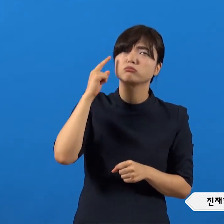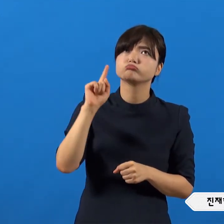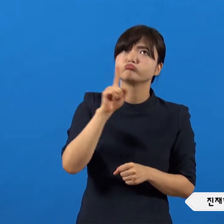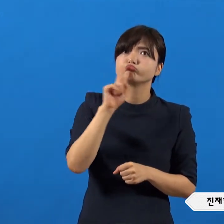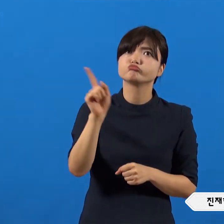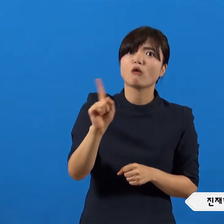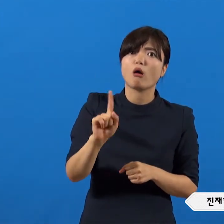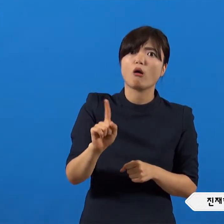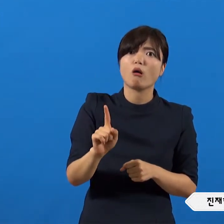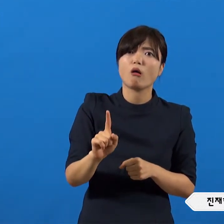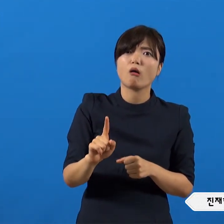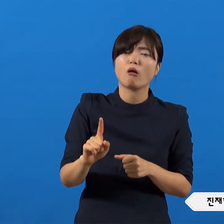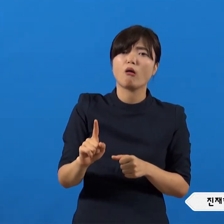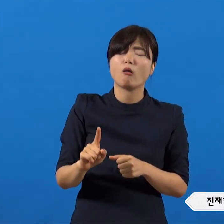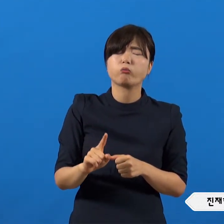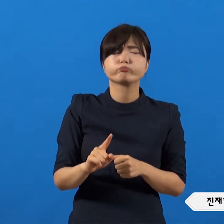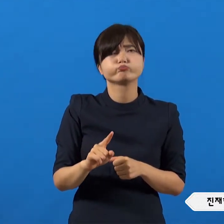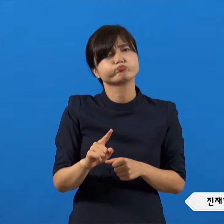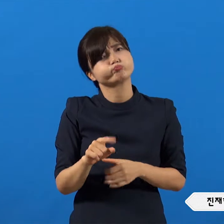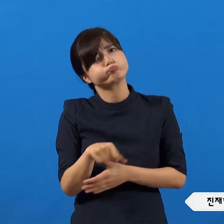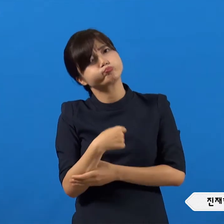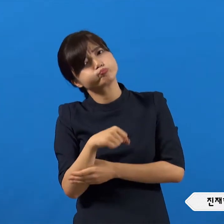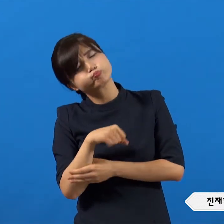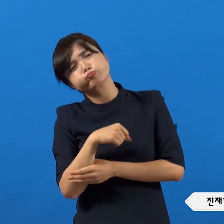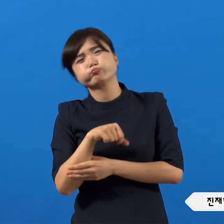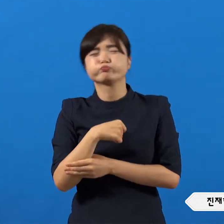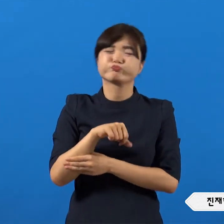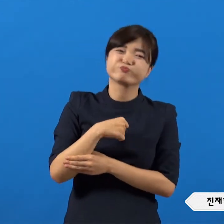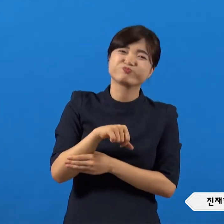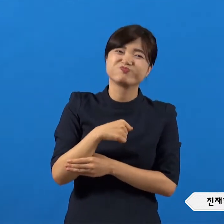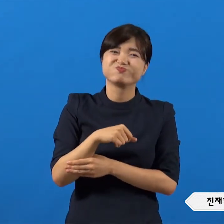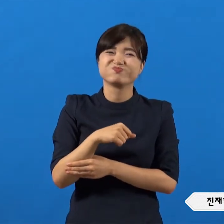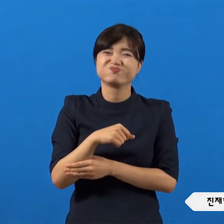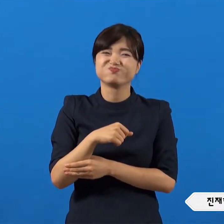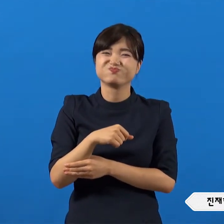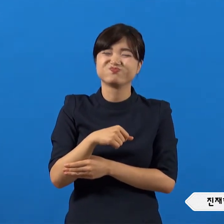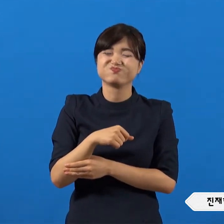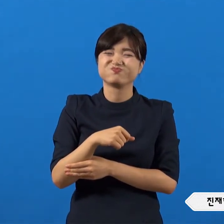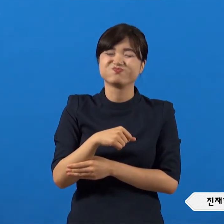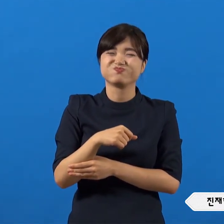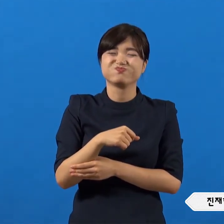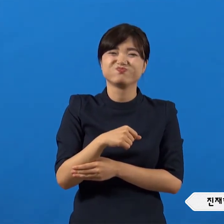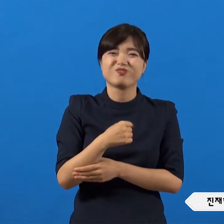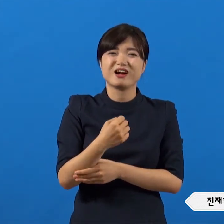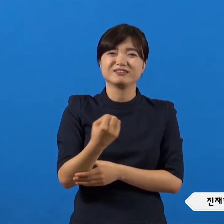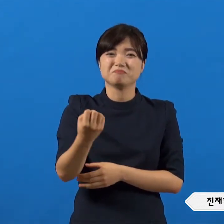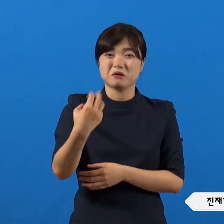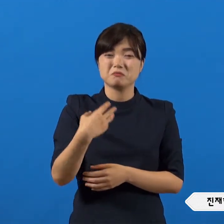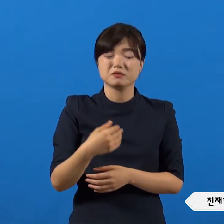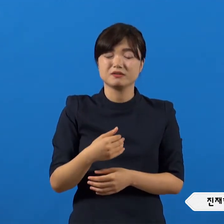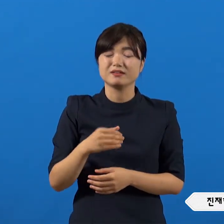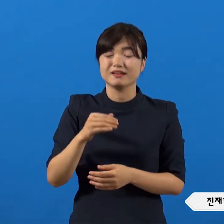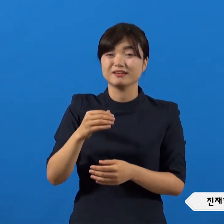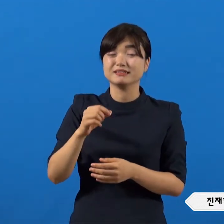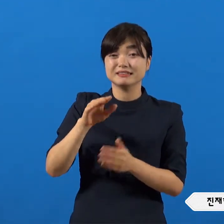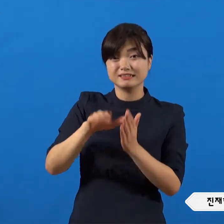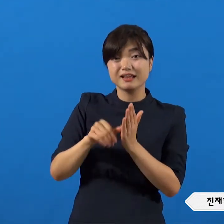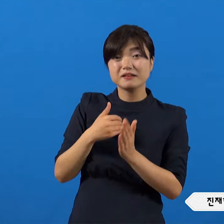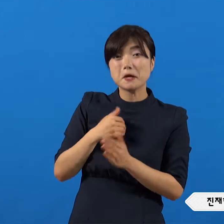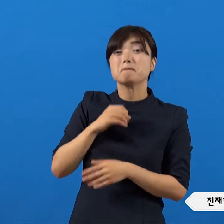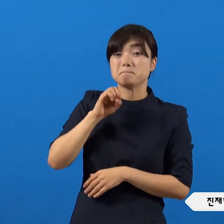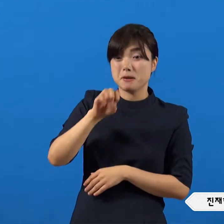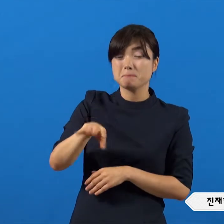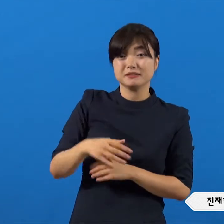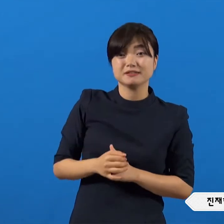답이 있을까라고 의아한 모습으로 저를 쳐다봅니다. 그때 제가 그분들에게 이렇게 늘